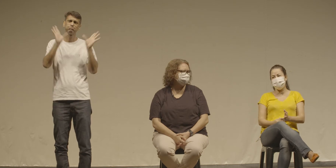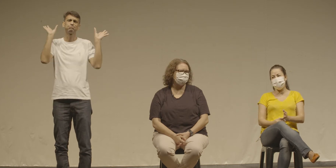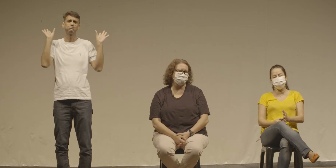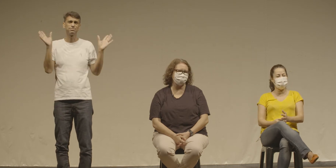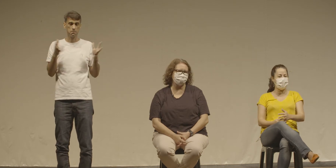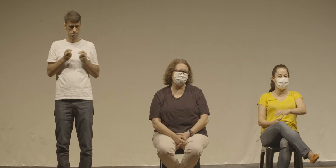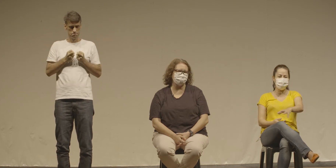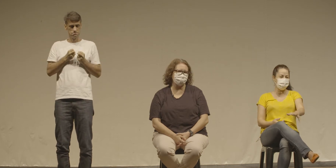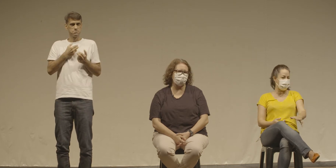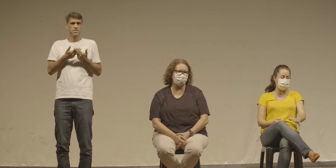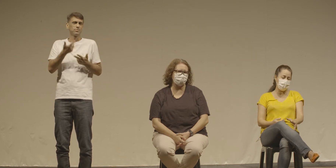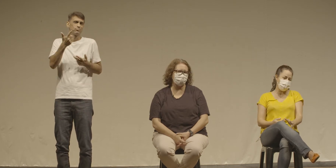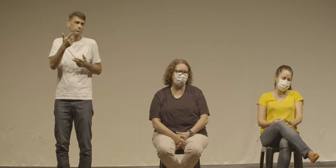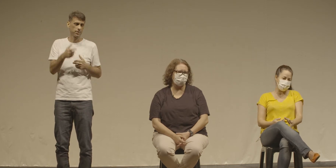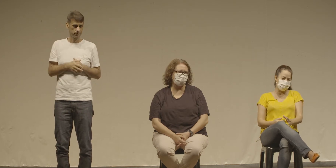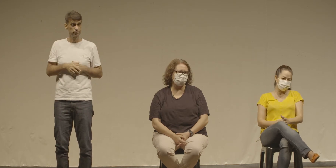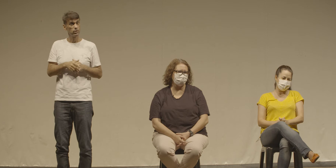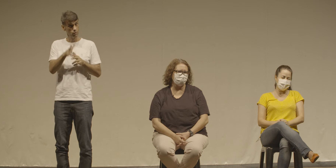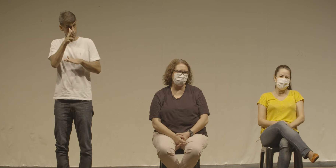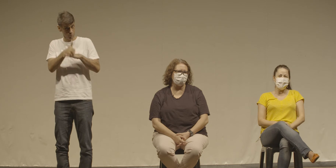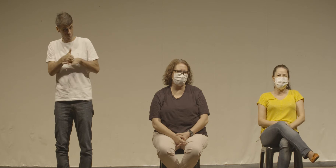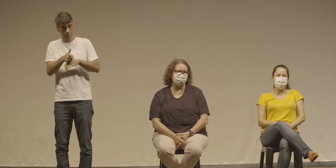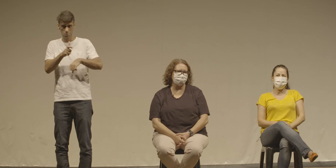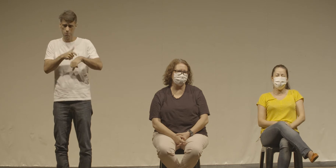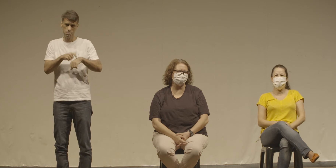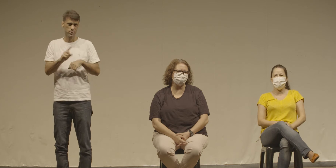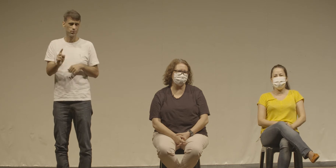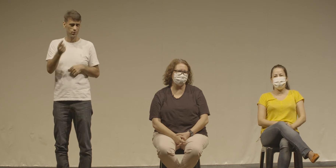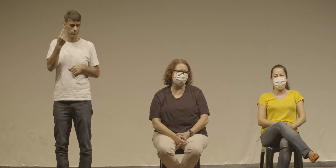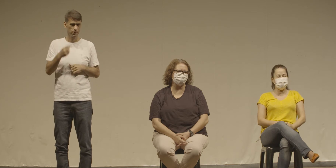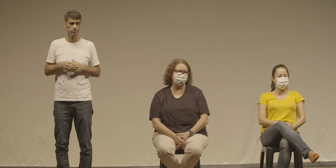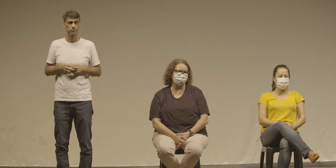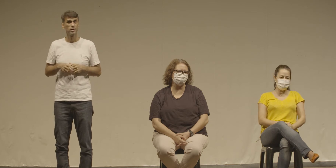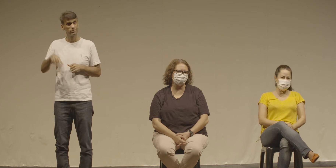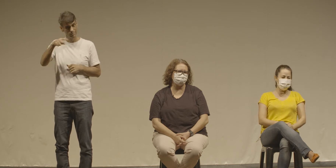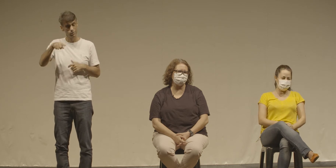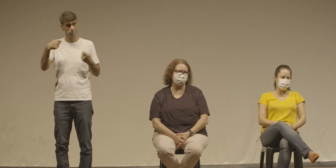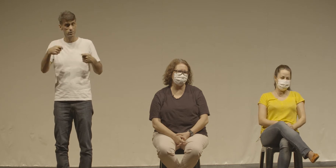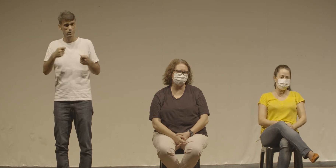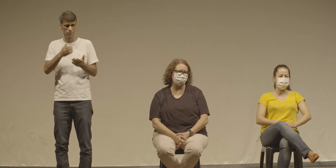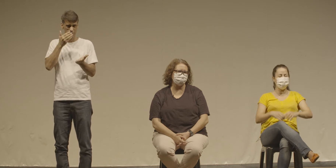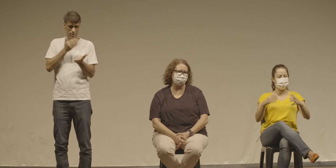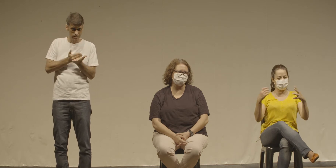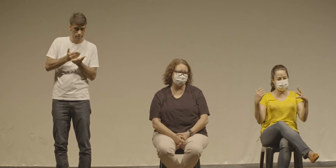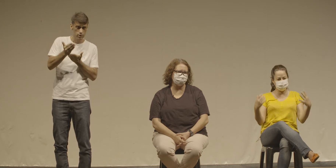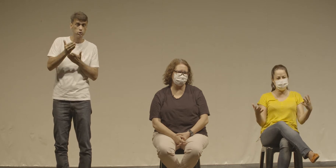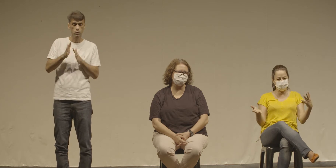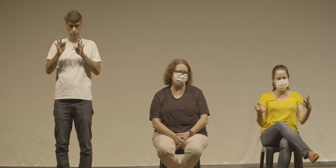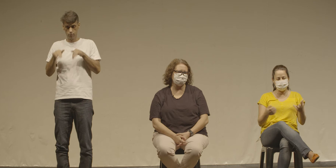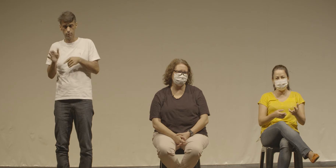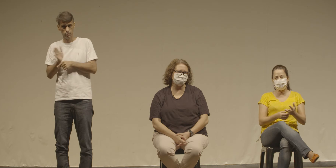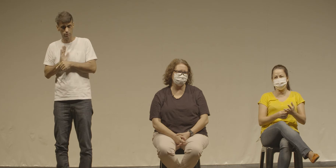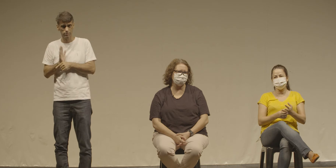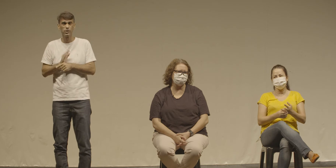assim, filmar aquele momento, que é único. Quando a gente precisou fazer o início e o final do filme, que a gente pediu que ela estivesse